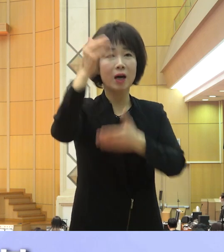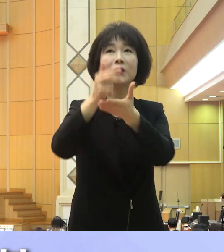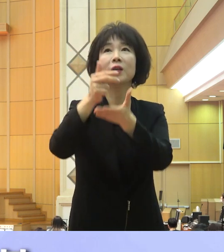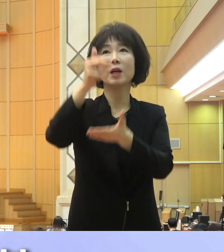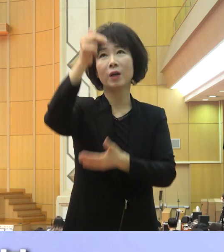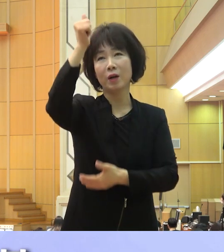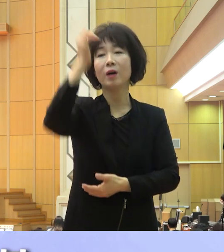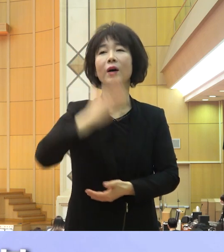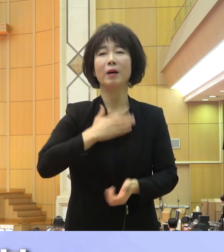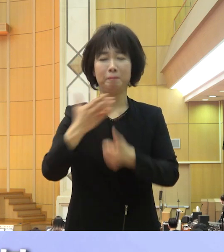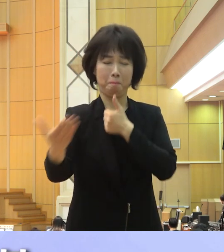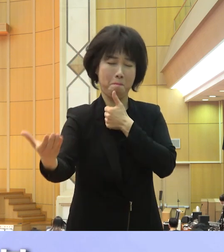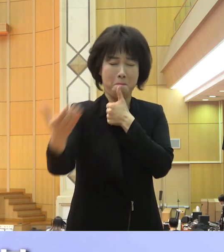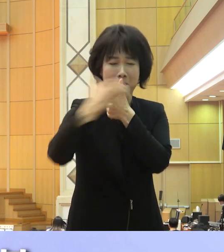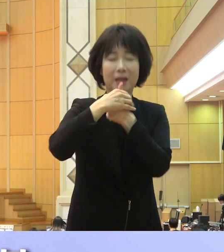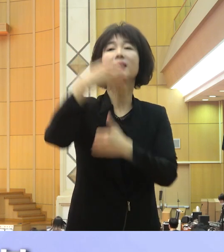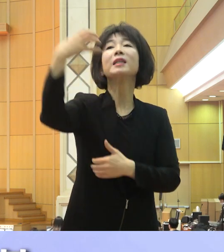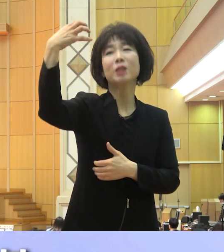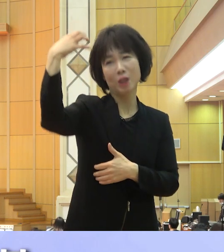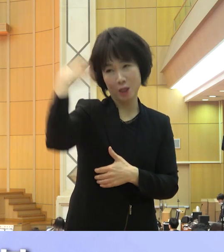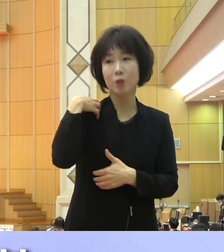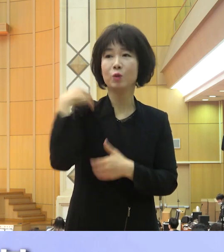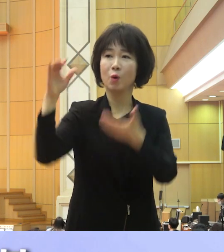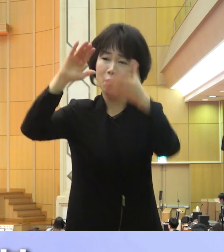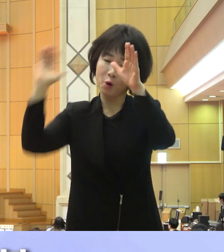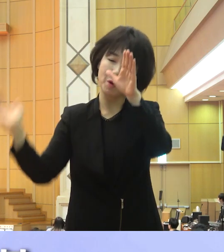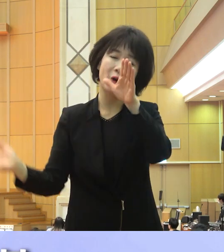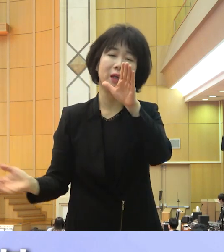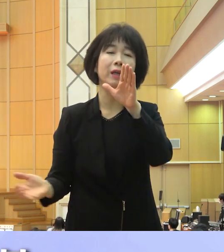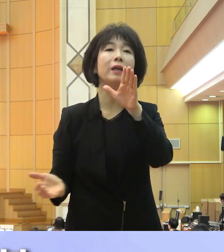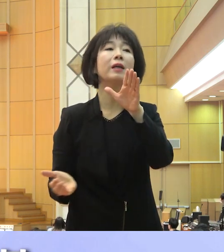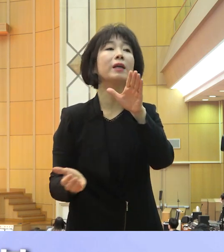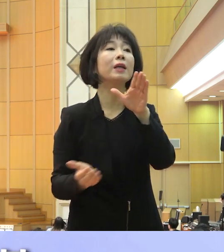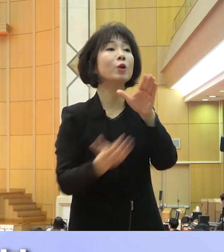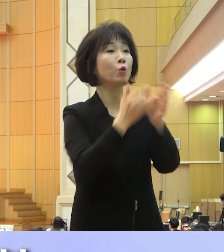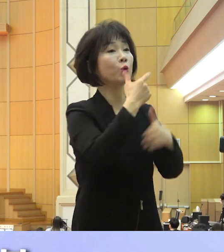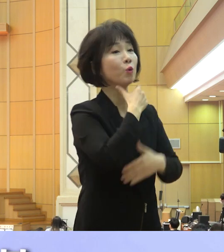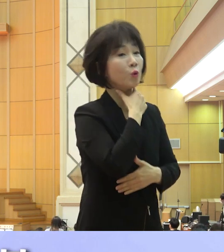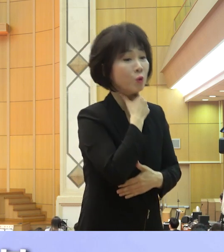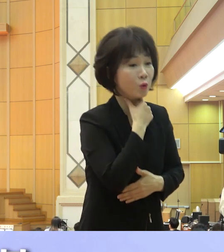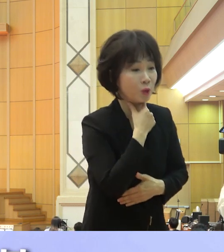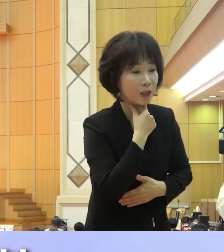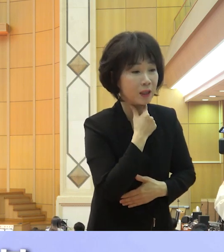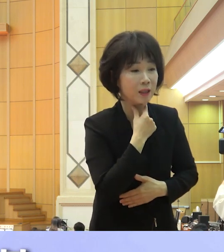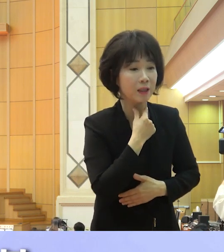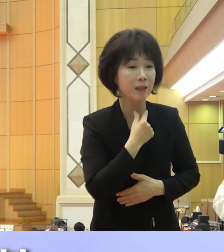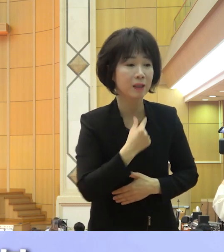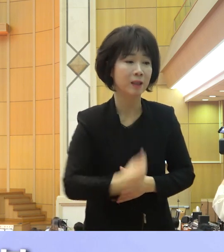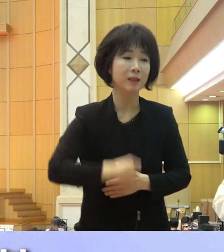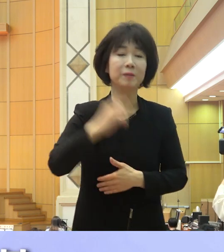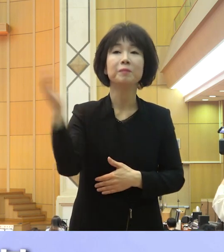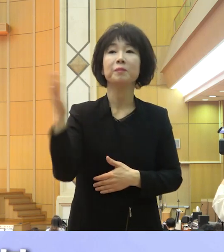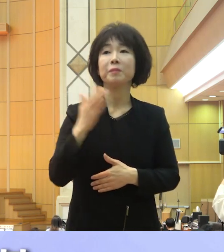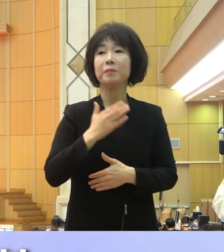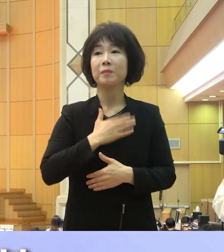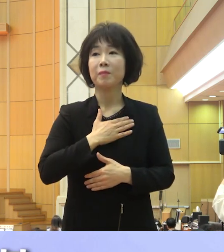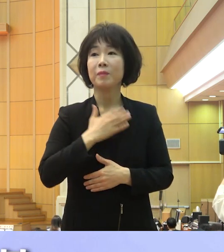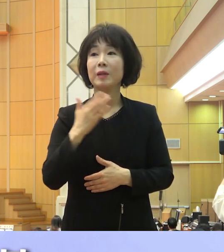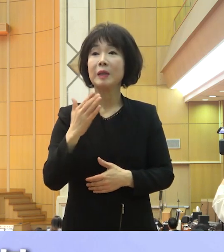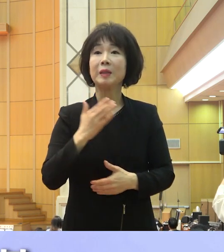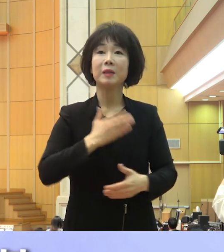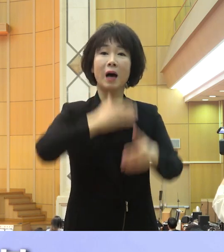합한 자 되어 맡기신. 마지막으로 찬양합니다. 나는 주님께 속한 자 되어,